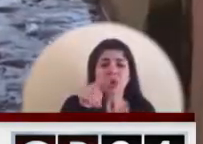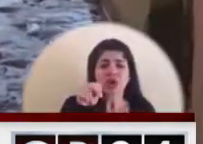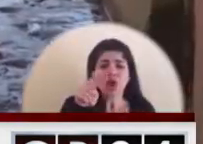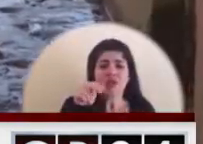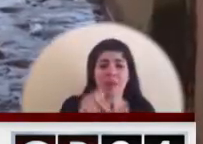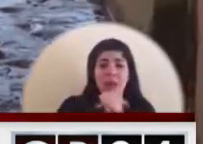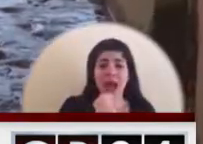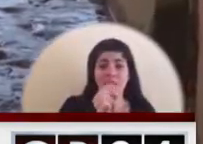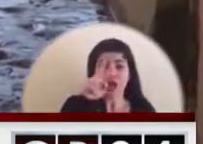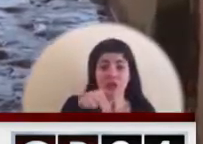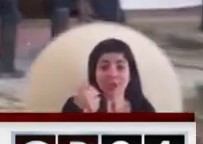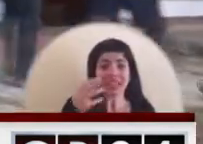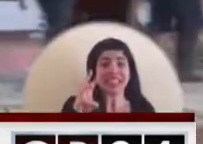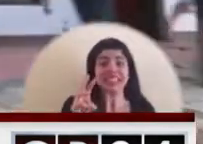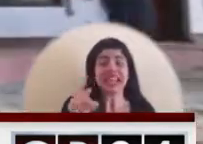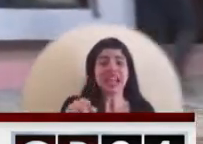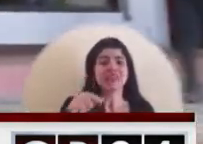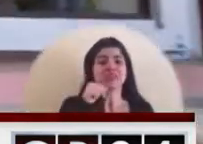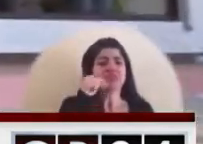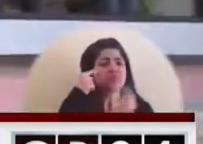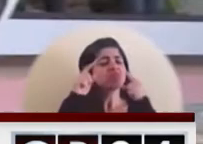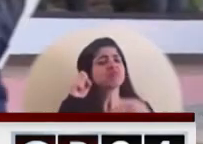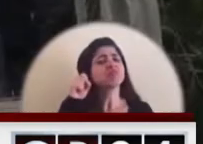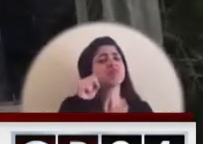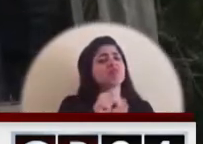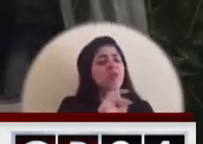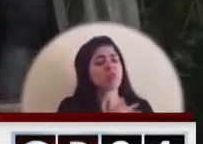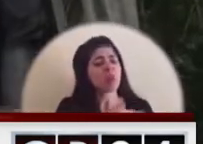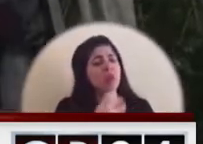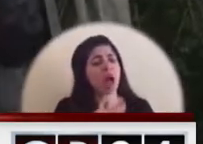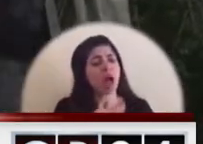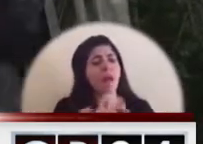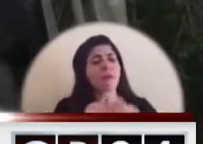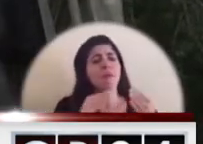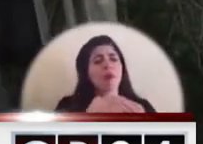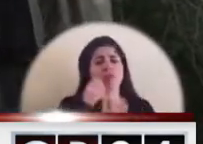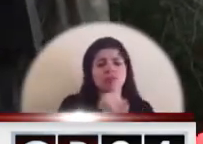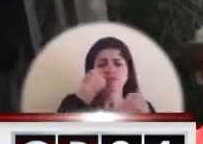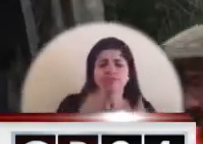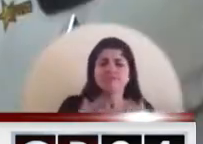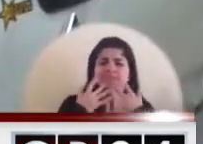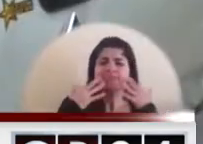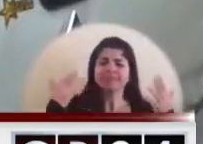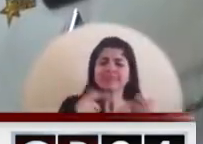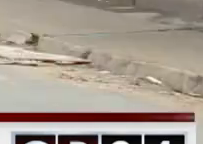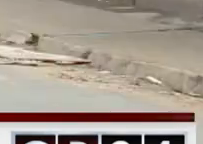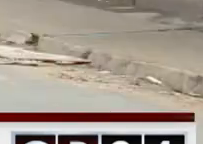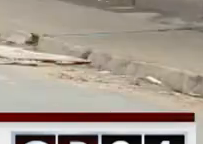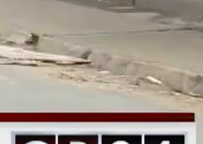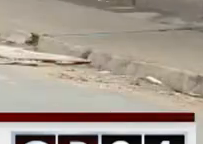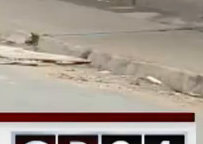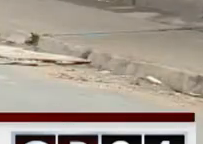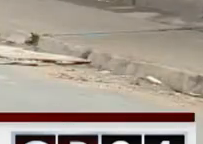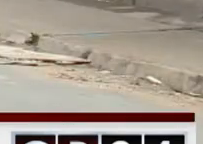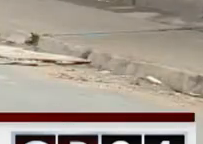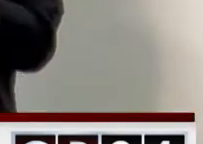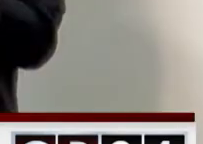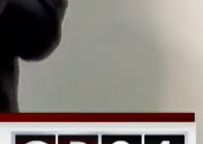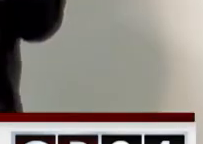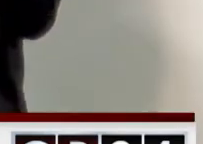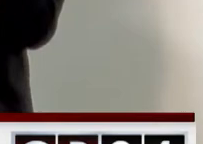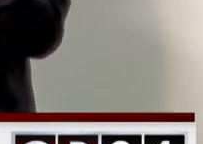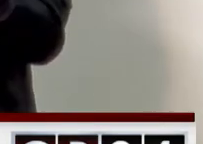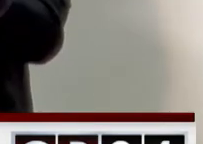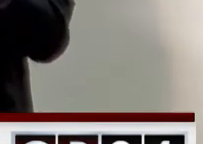vivienda anteriormente pero se ve afectada por un desastre o catástrofe natural posterior puede optar por el beneficio